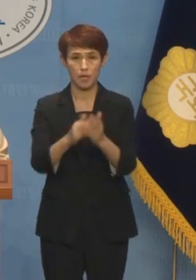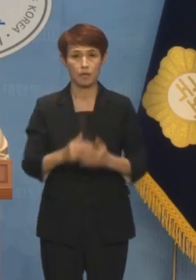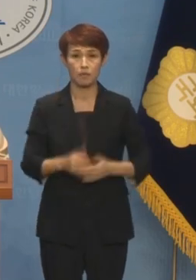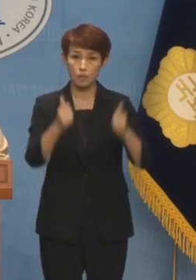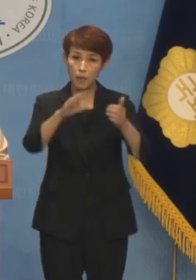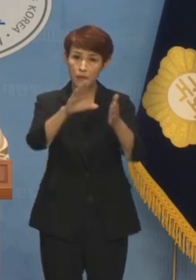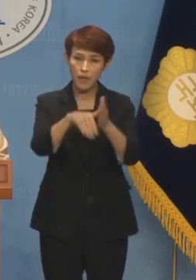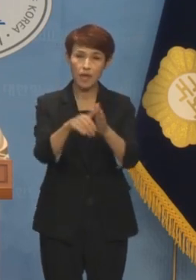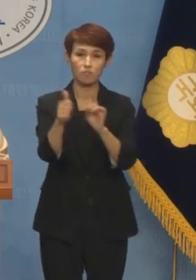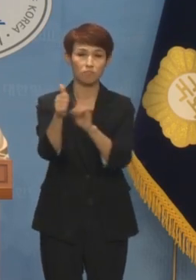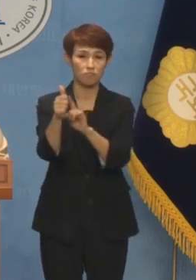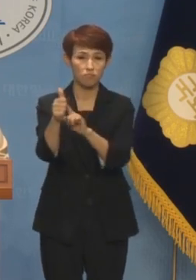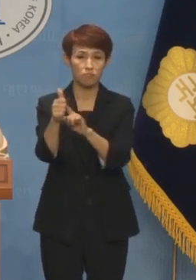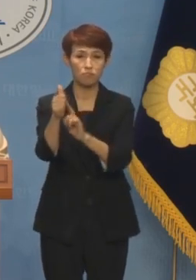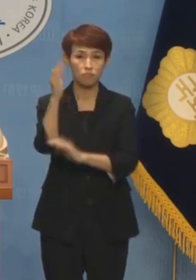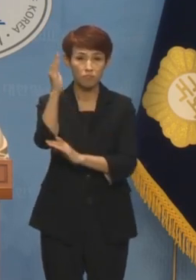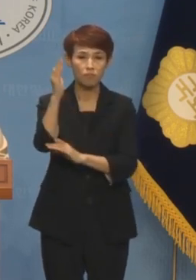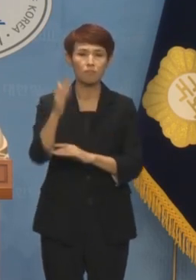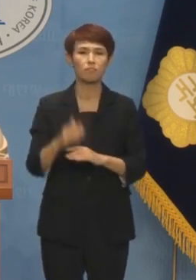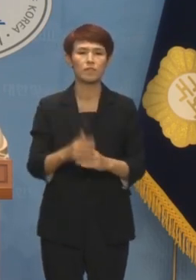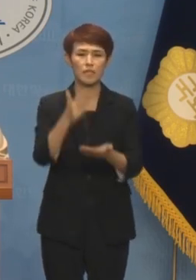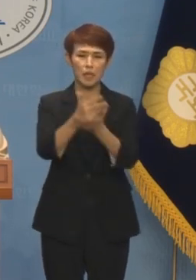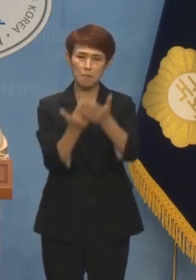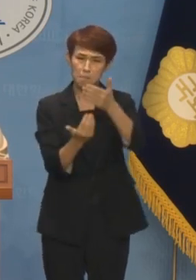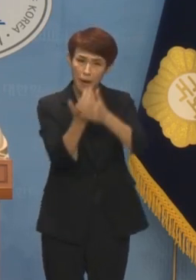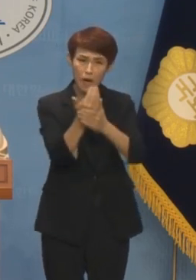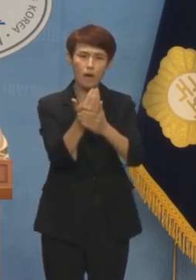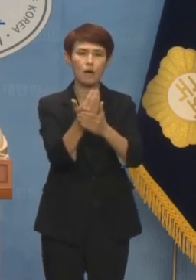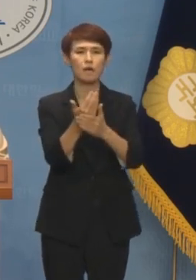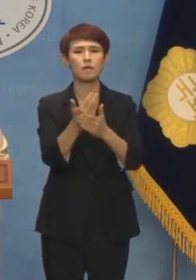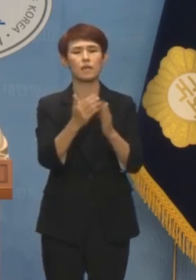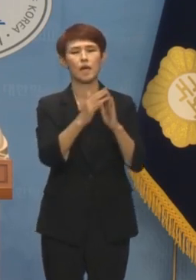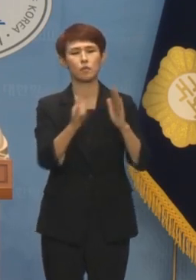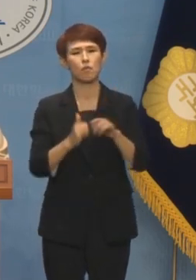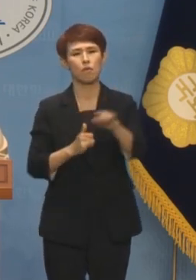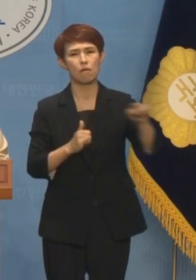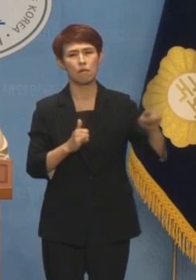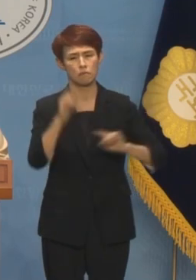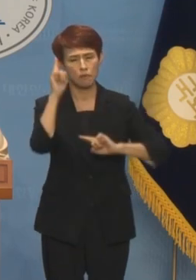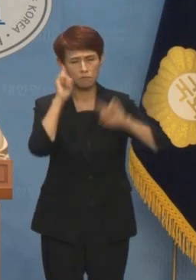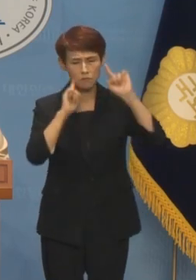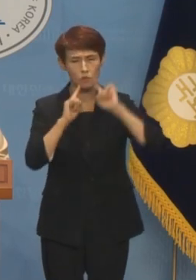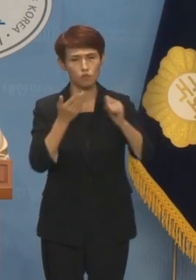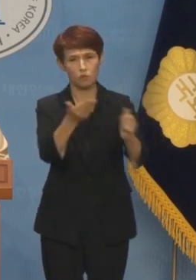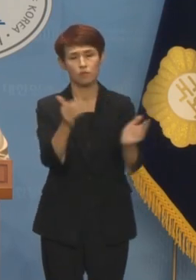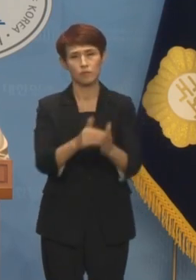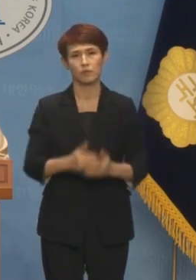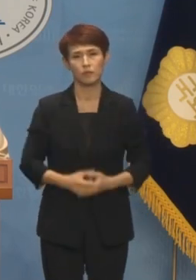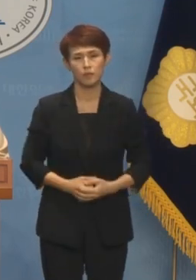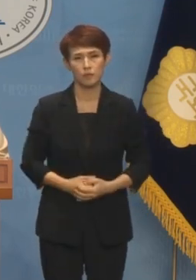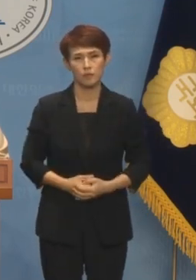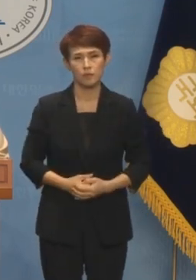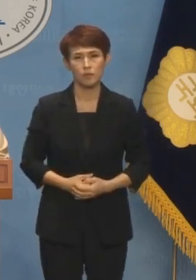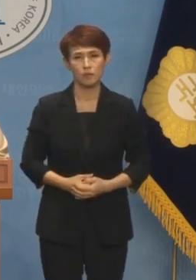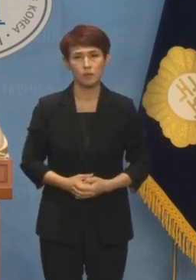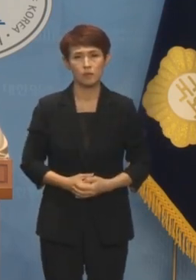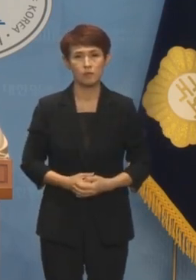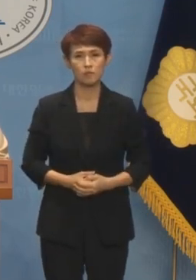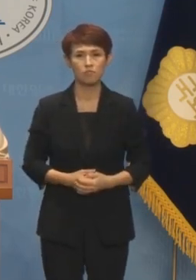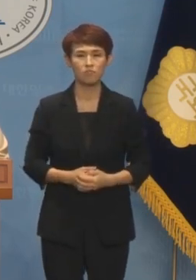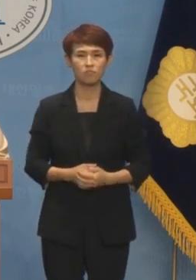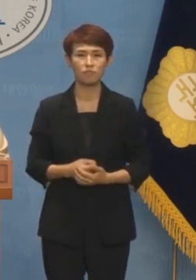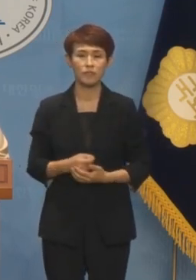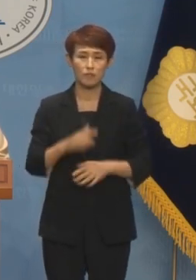재판에서 김 전 청장은 이태원 참사 유가족의 가슴에 대목을 박았습니다. 할로윈